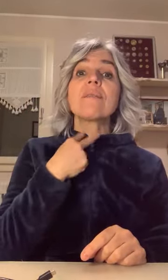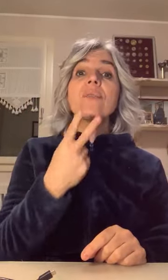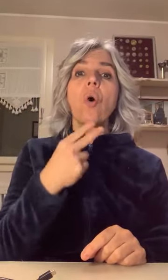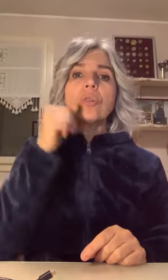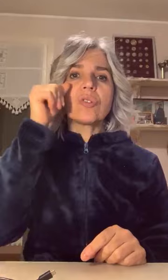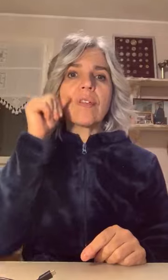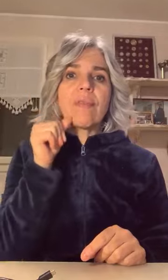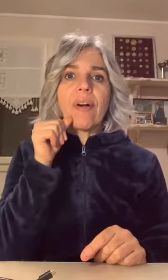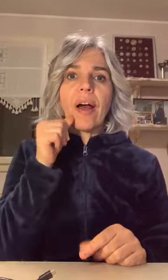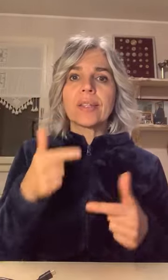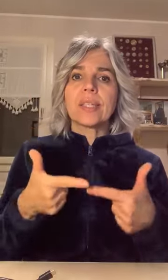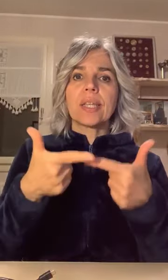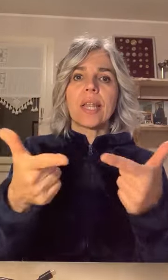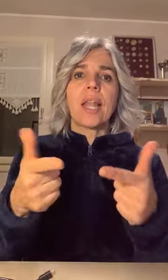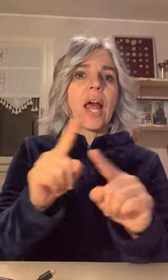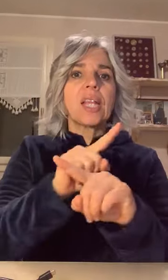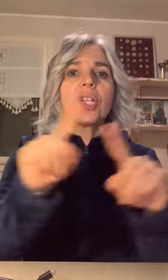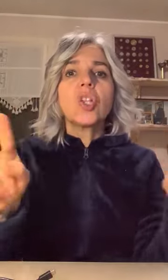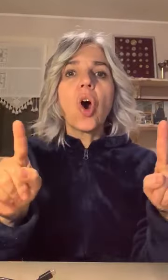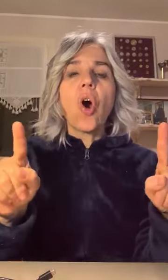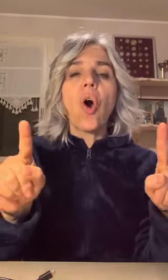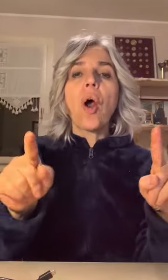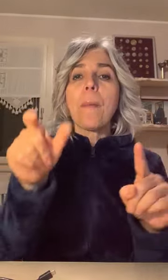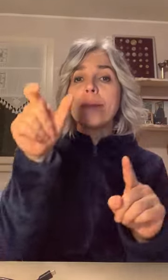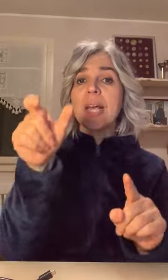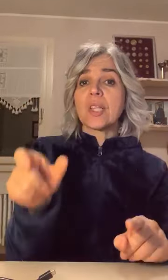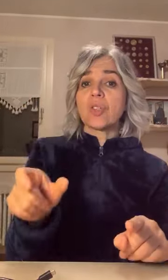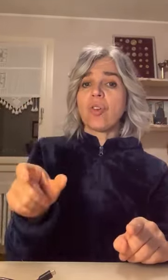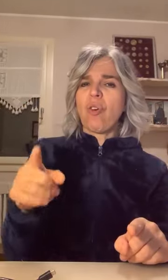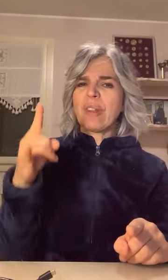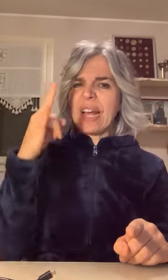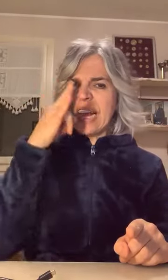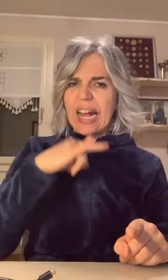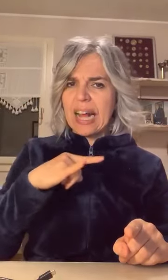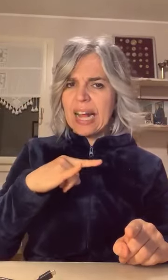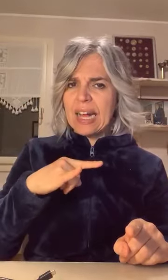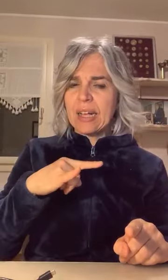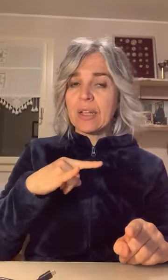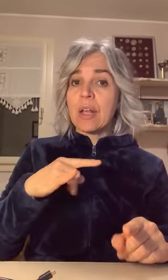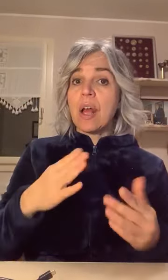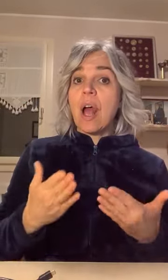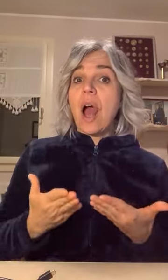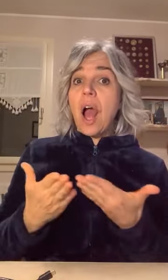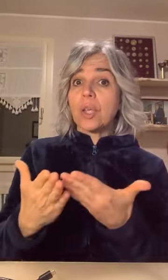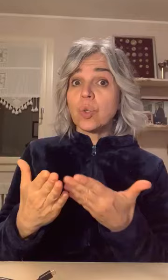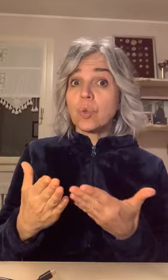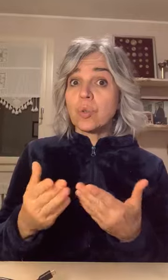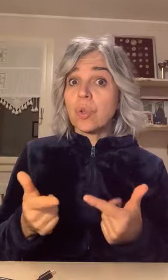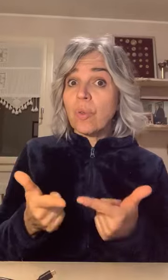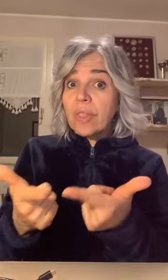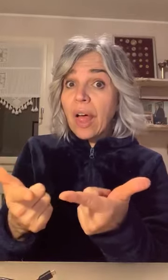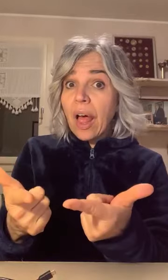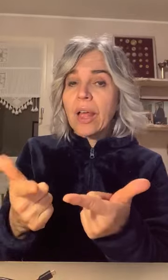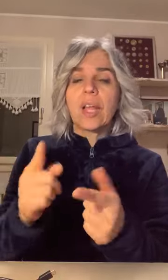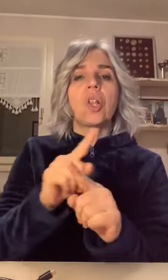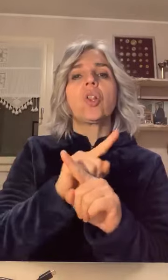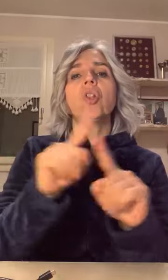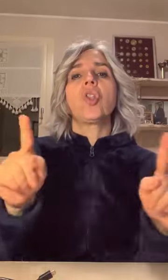all'empio. Sì, perché? Perché esistono due categorie di persone ed è